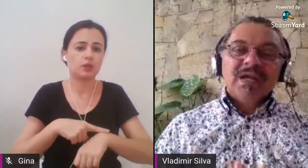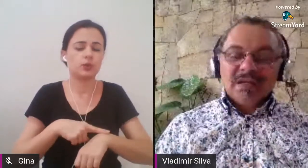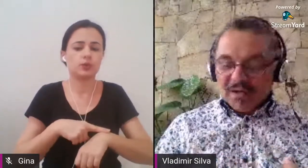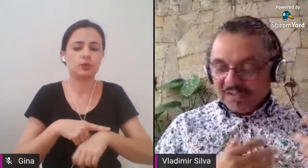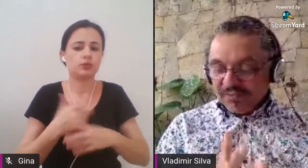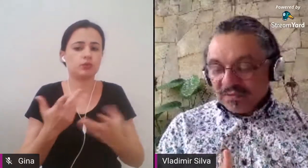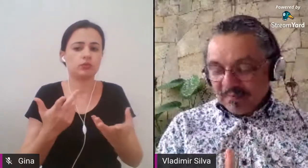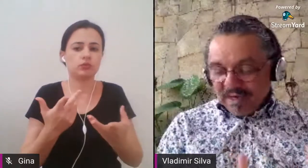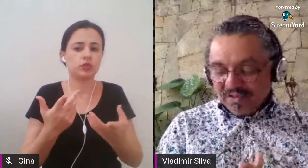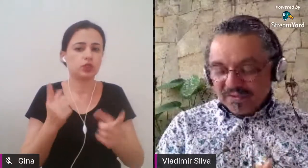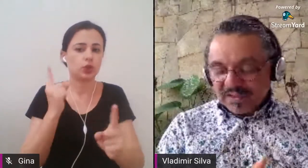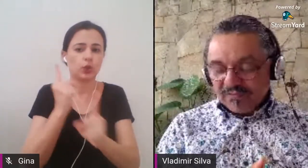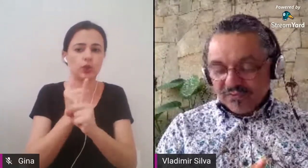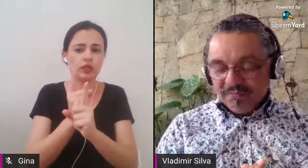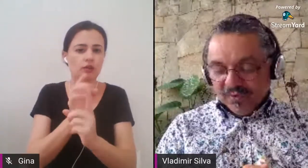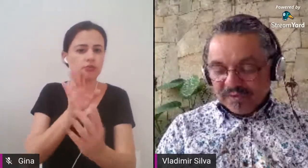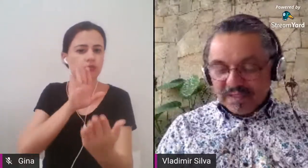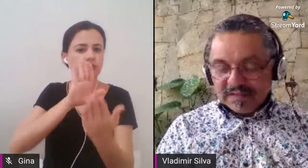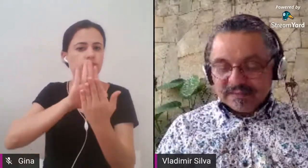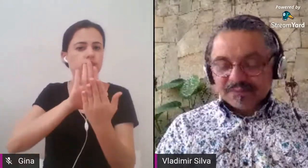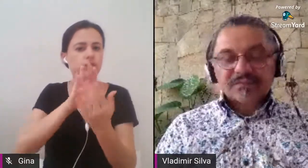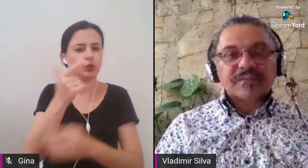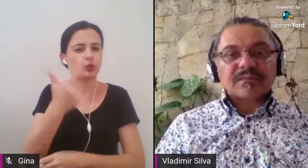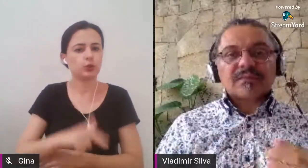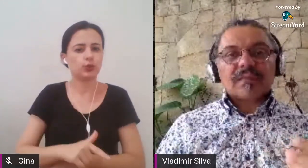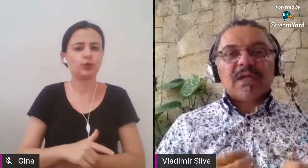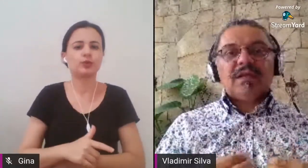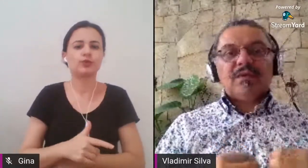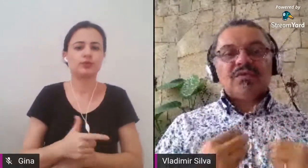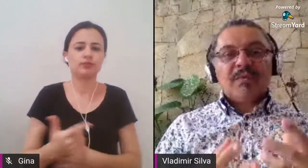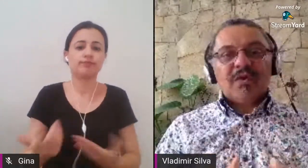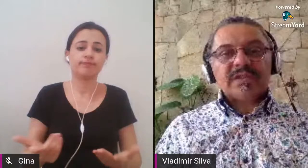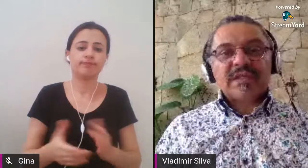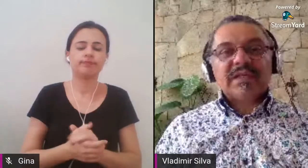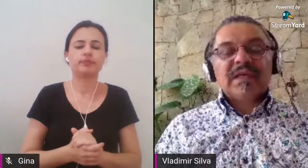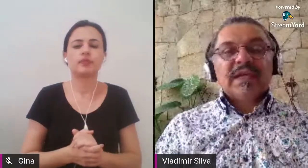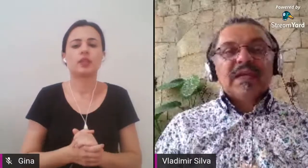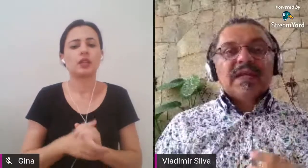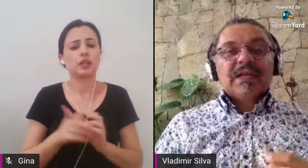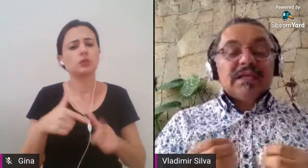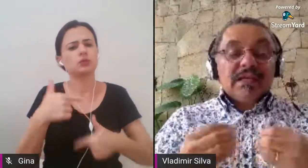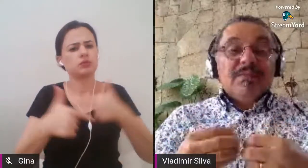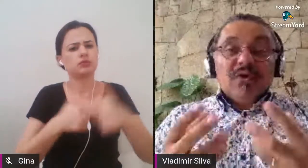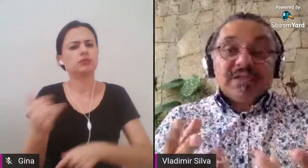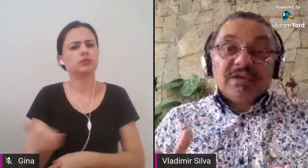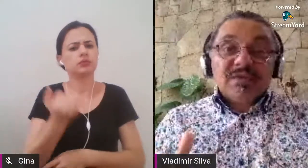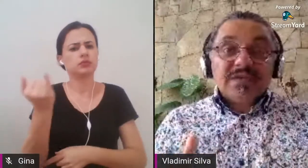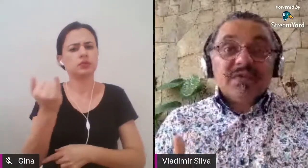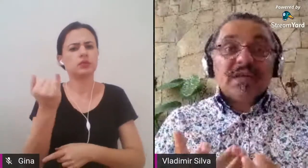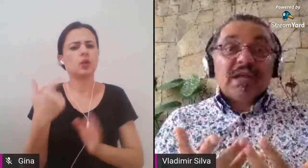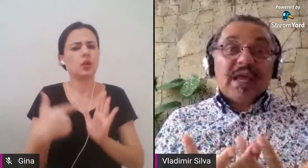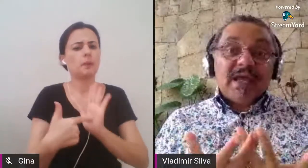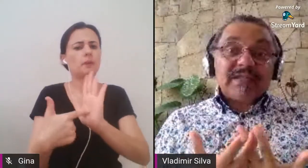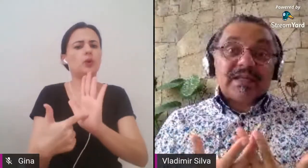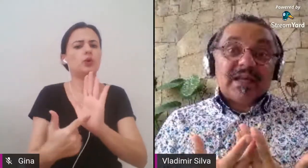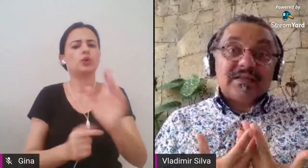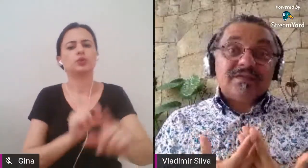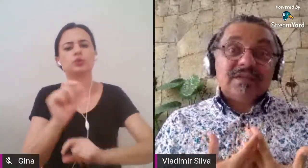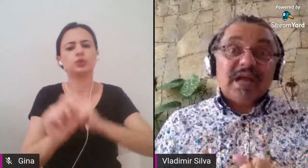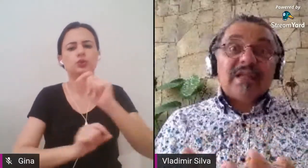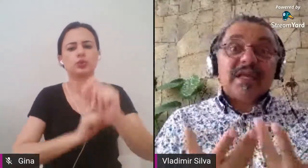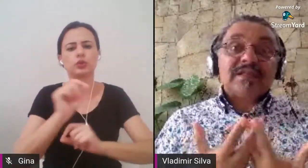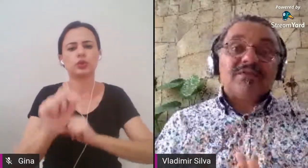né? Então, esse foi um trabalho que eu achei que foi importante e que nos mostra, e que mostra, inclusive, que